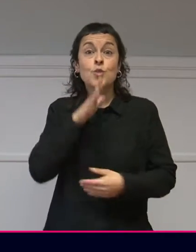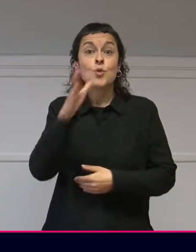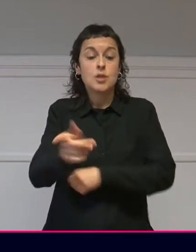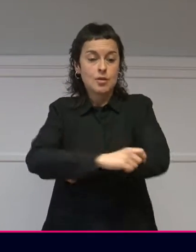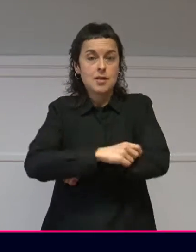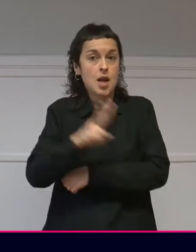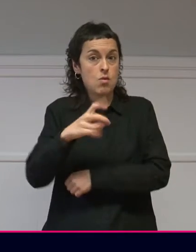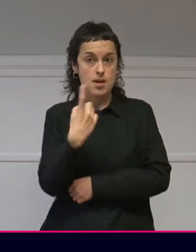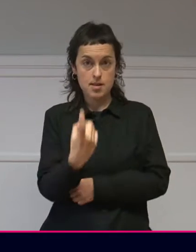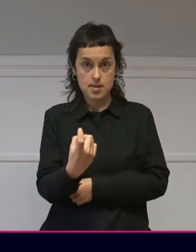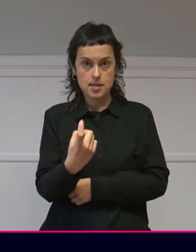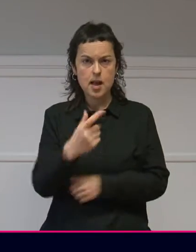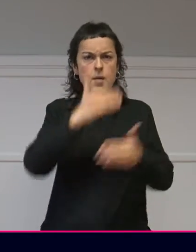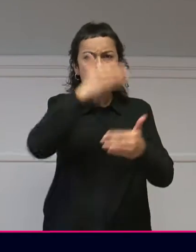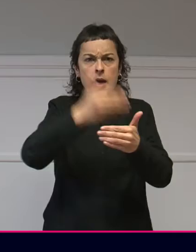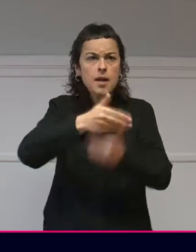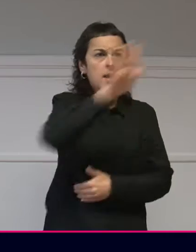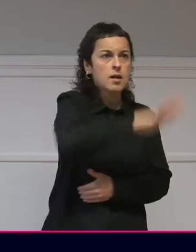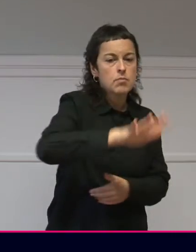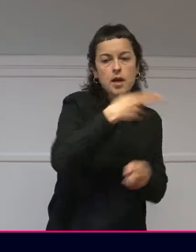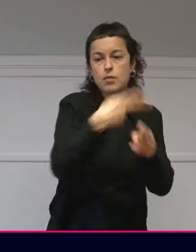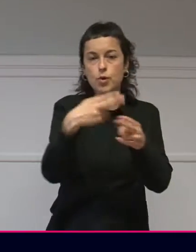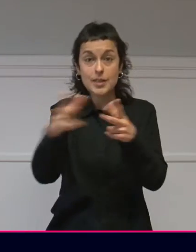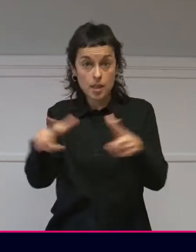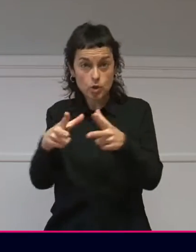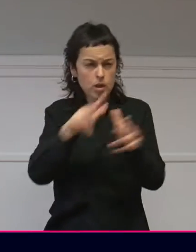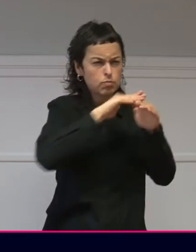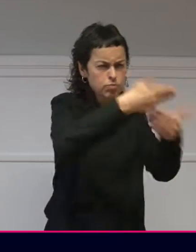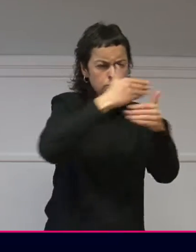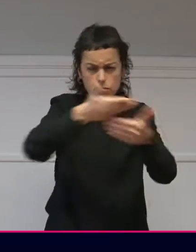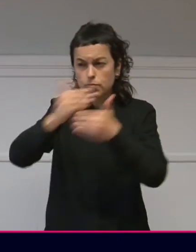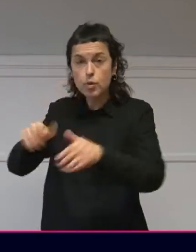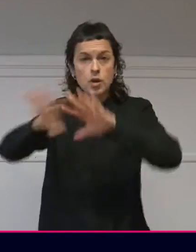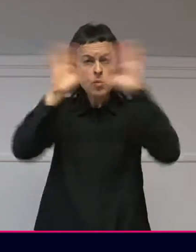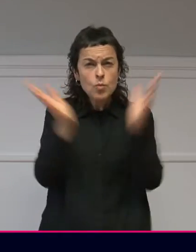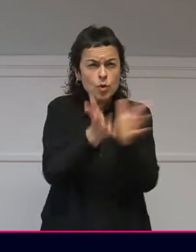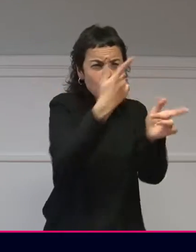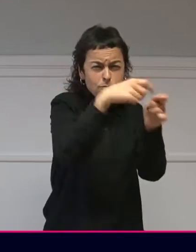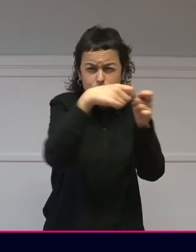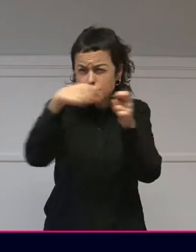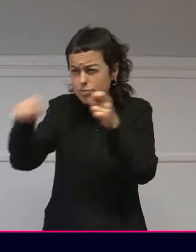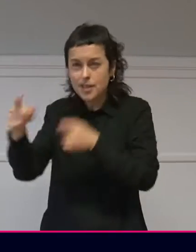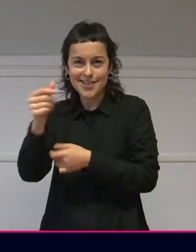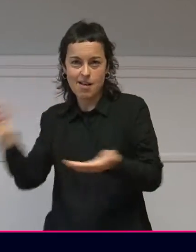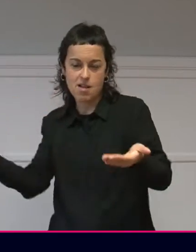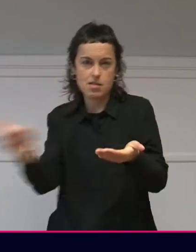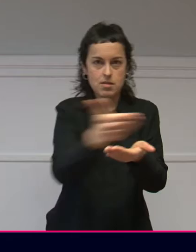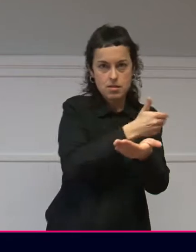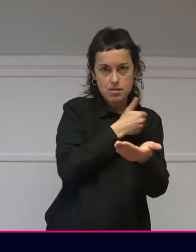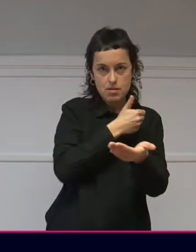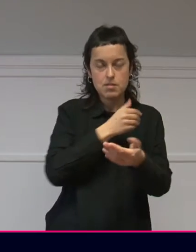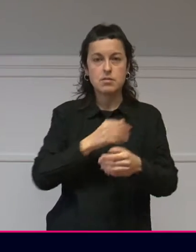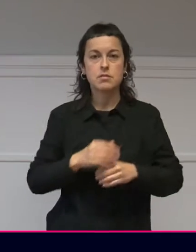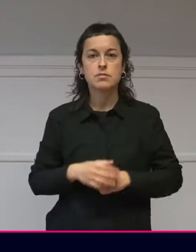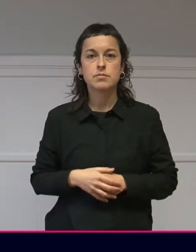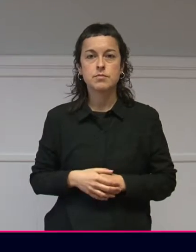direlarik. Eta horregatik hain zuzen, beste erasoaldi bati ekin dio, eskala globaleko merkantilizazio kapitalistak aurrean duen oztopo oro